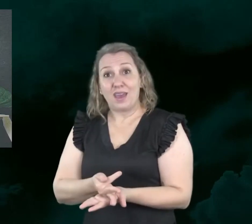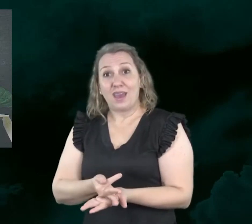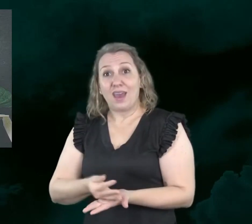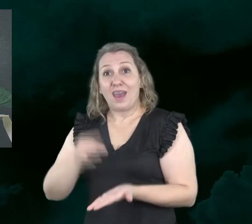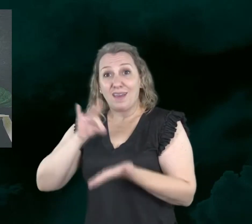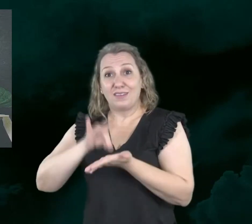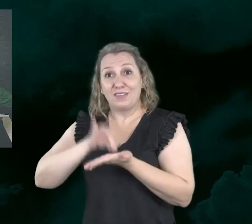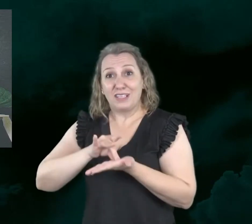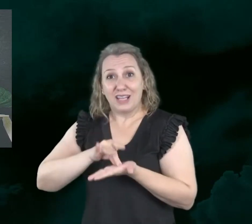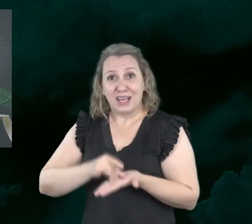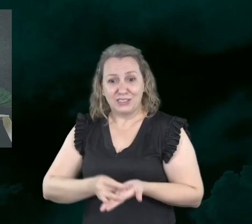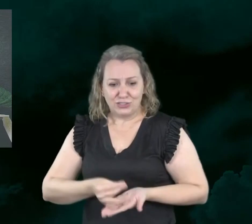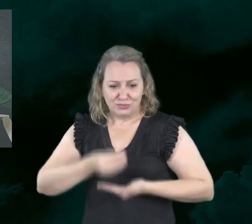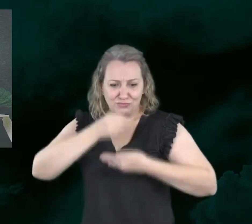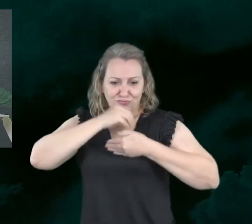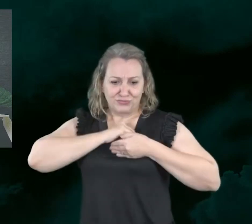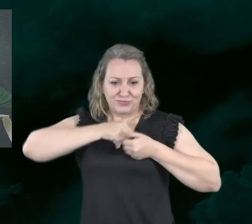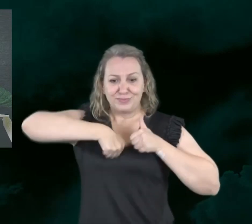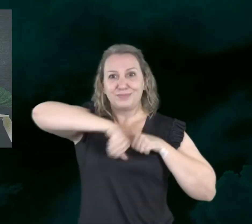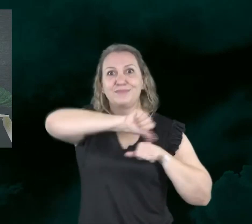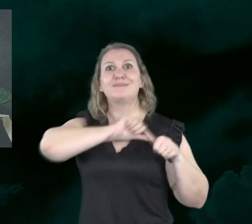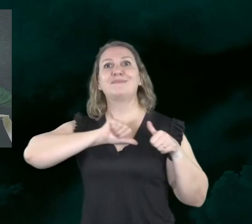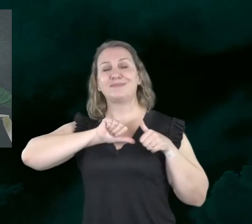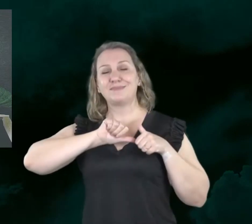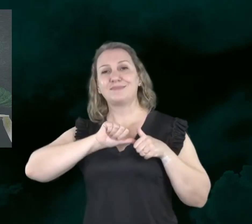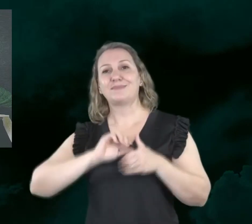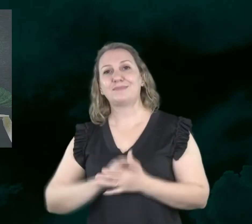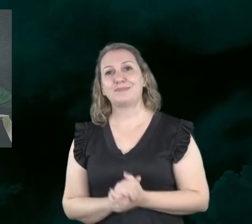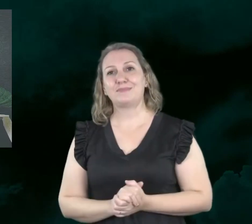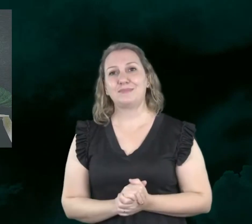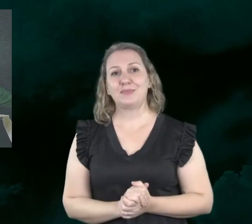bem, capítulo 4, versículo 15.